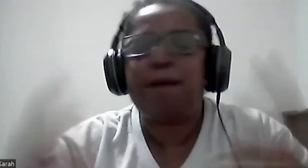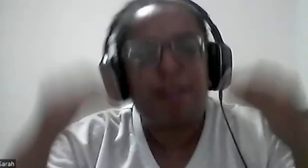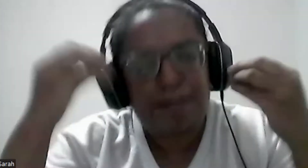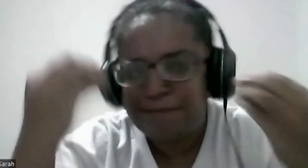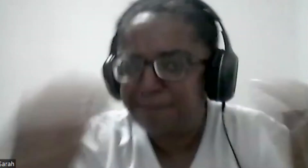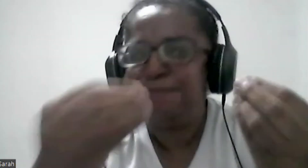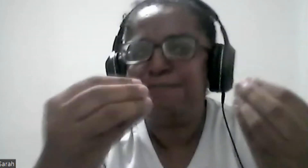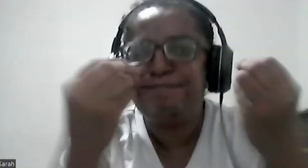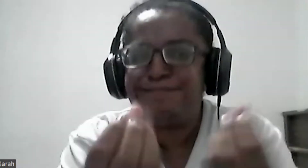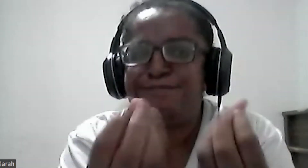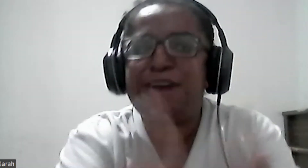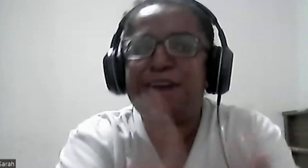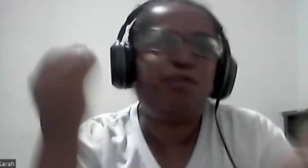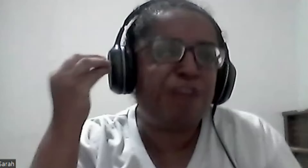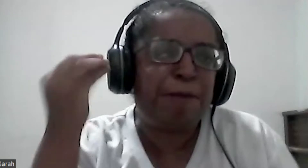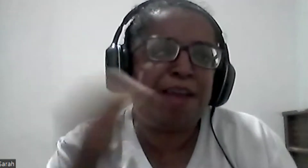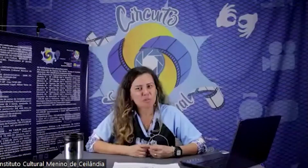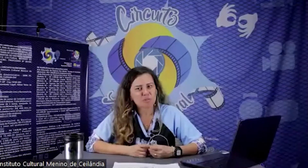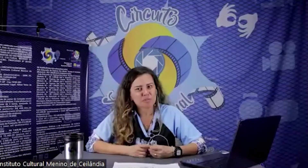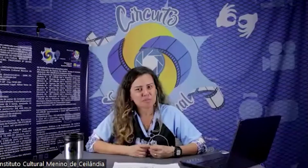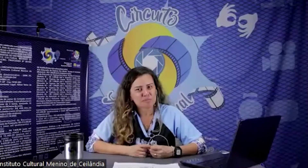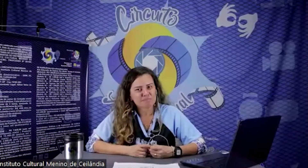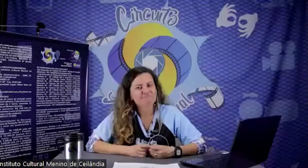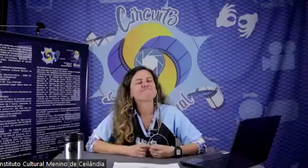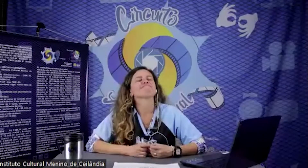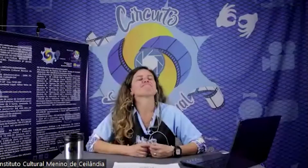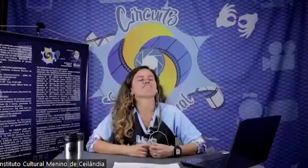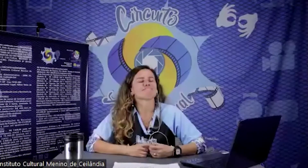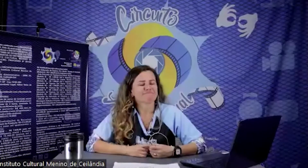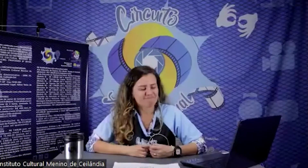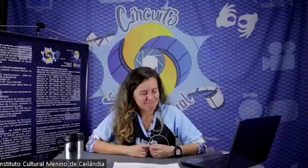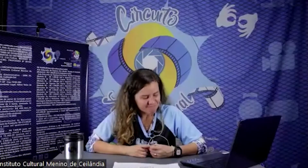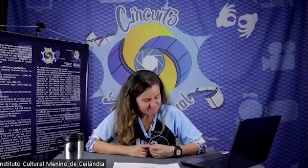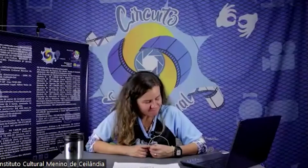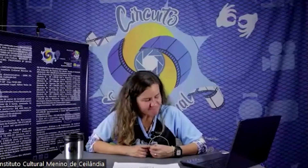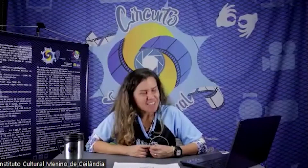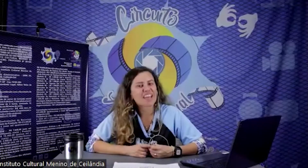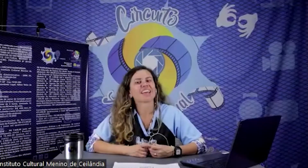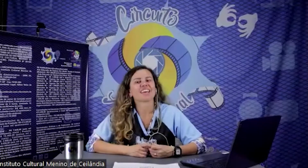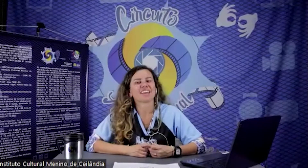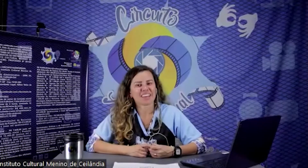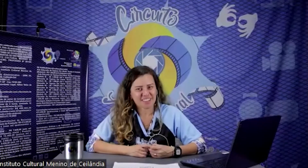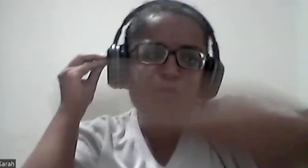mas falta justamente Sugou. a conexão, você oralizar e ouvir, É. e ao mesmo